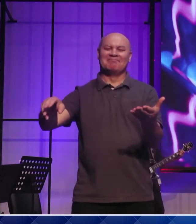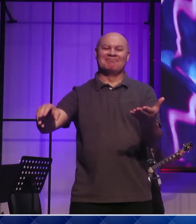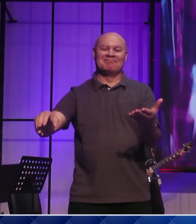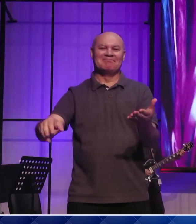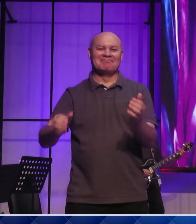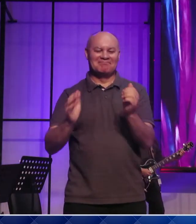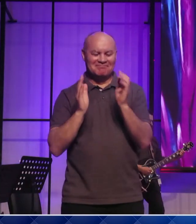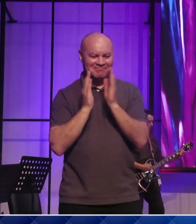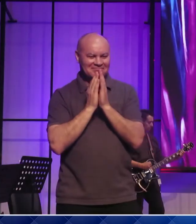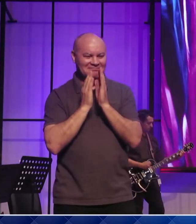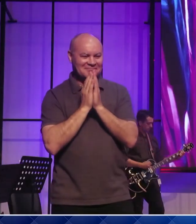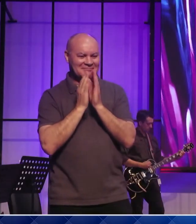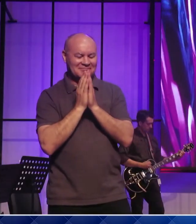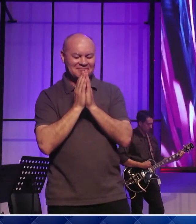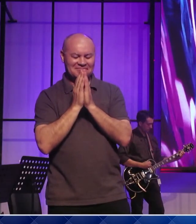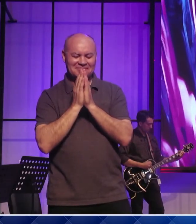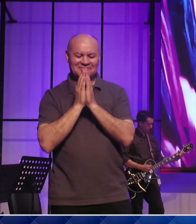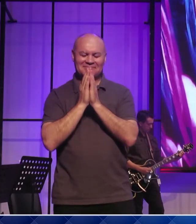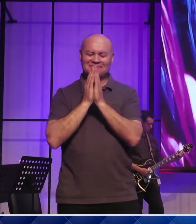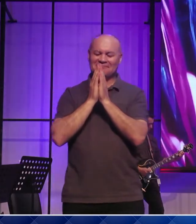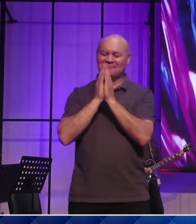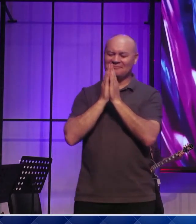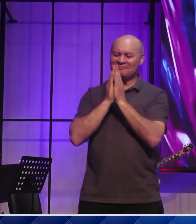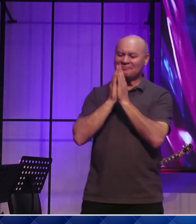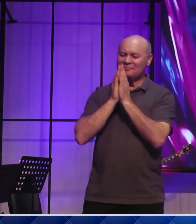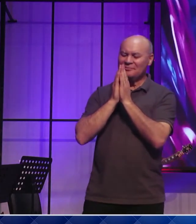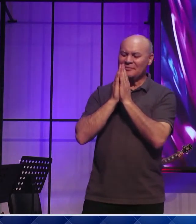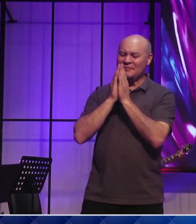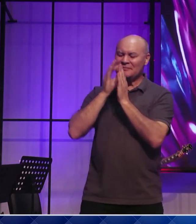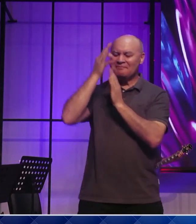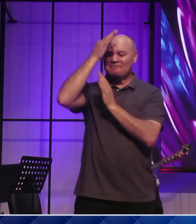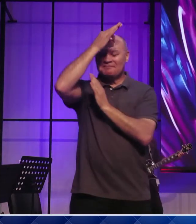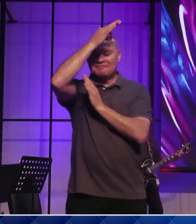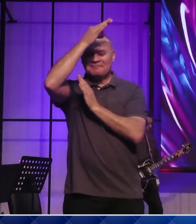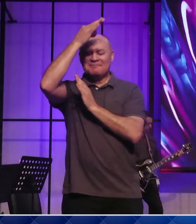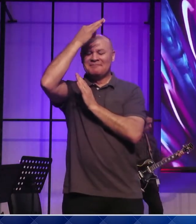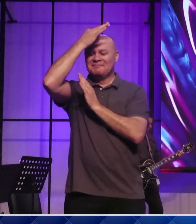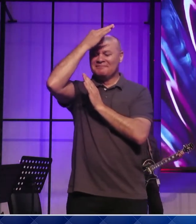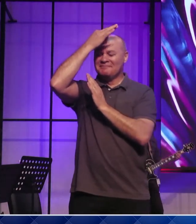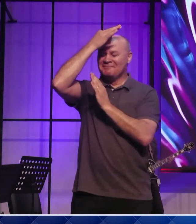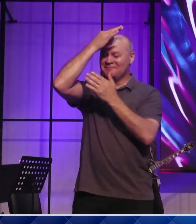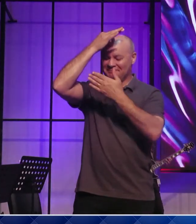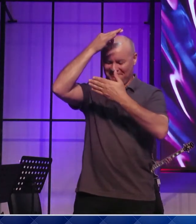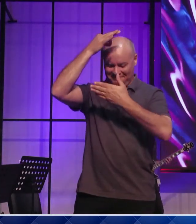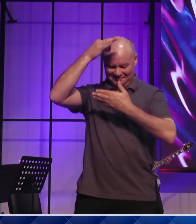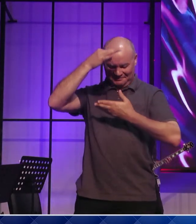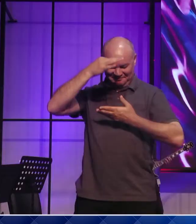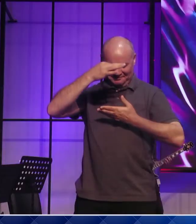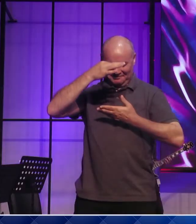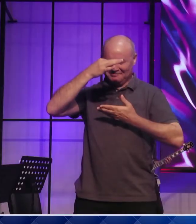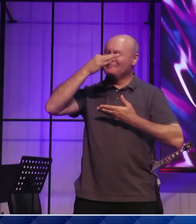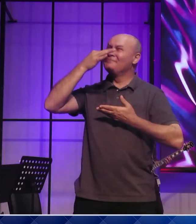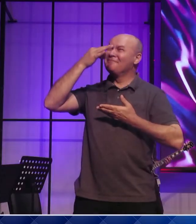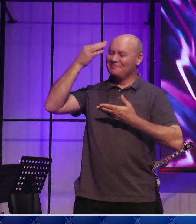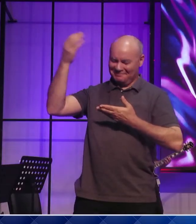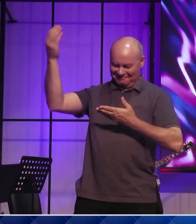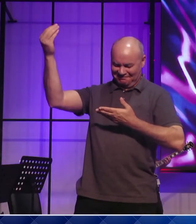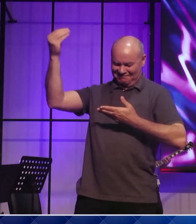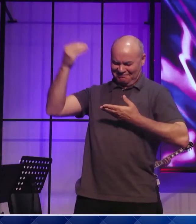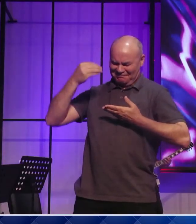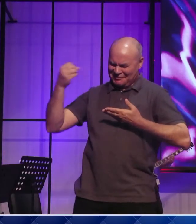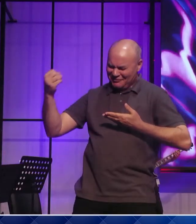Deus, Espírito Santo, que habita em nós, nos renove, nos